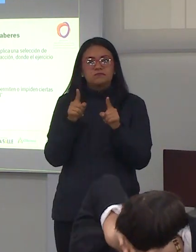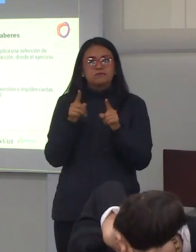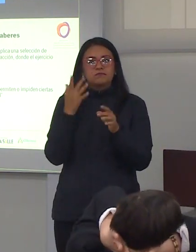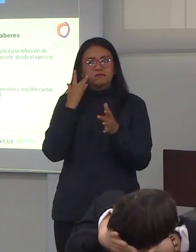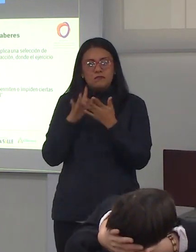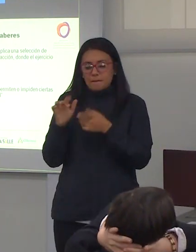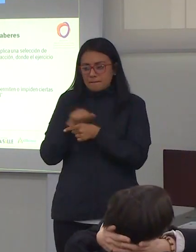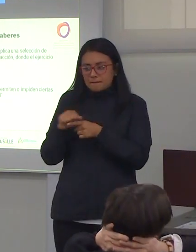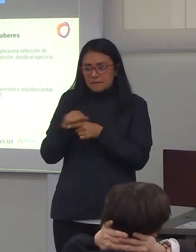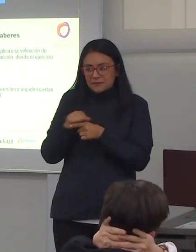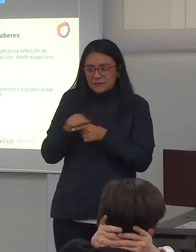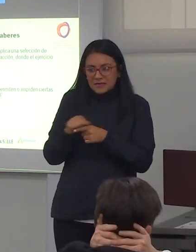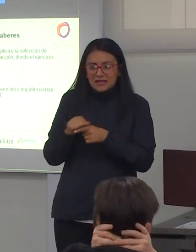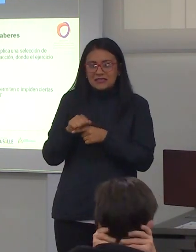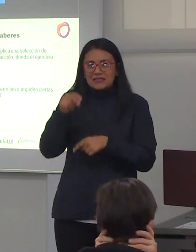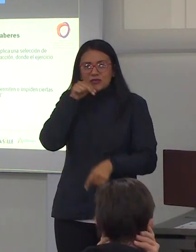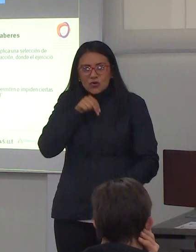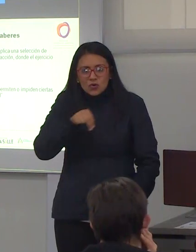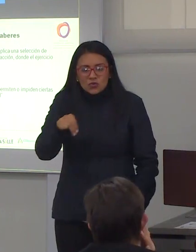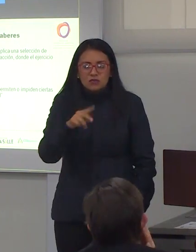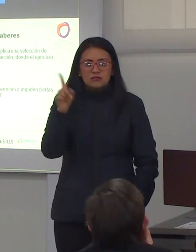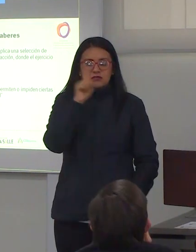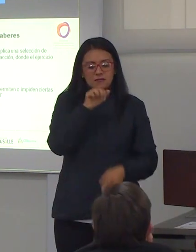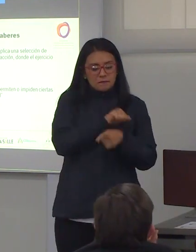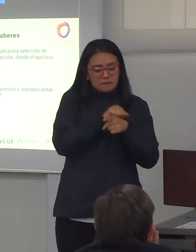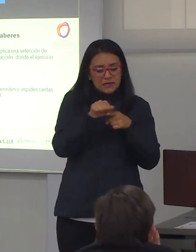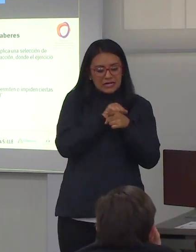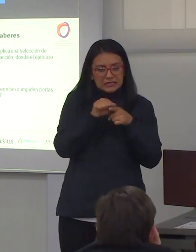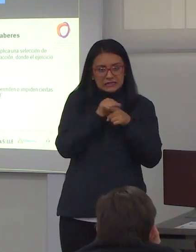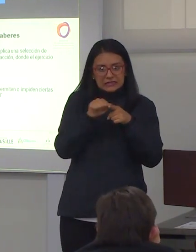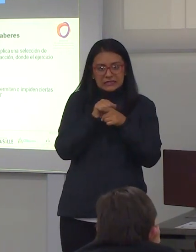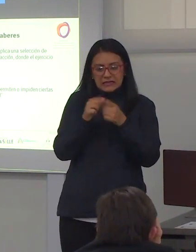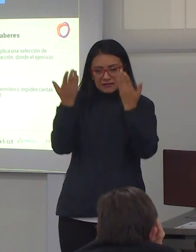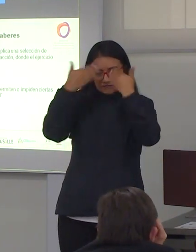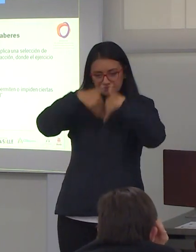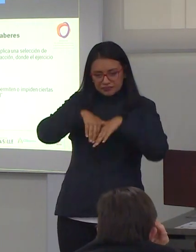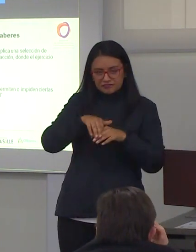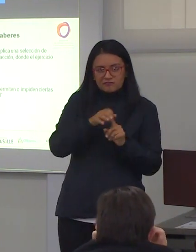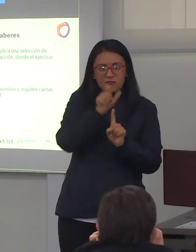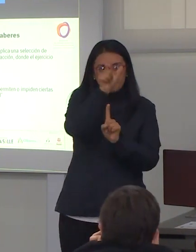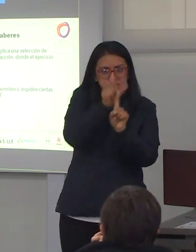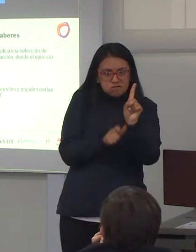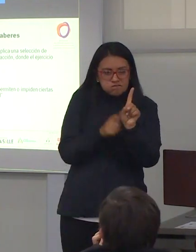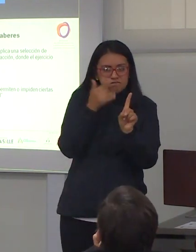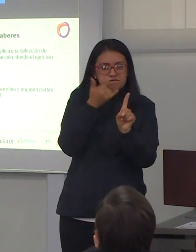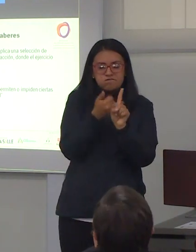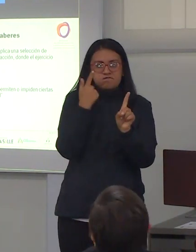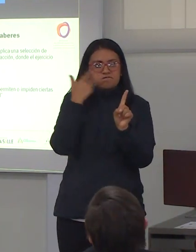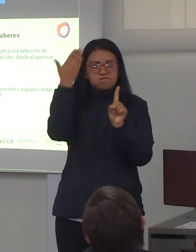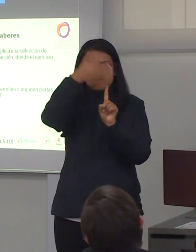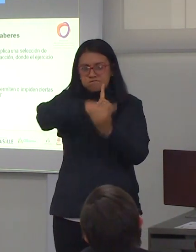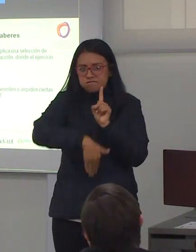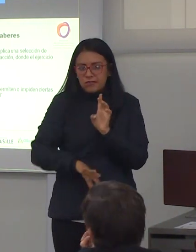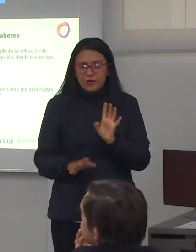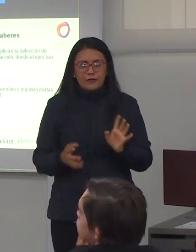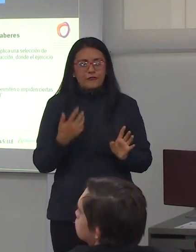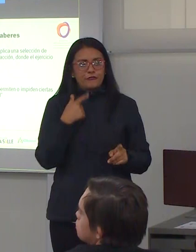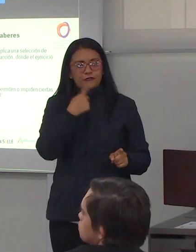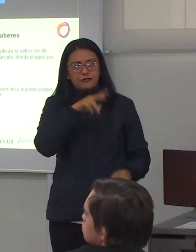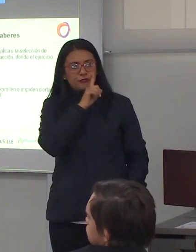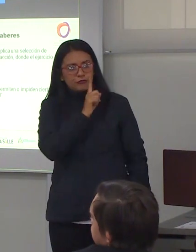prácticas pero no cotidianas las prácticas que hay detrás de los sujetos que están invisibilizadas que no